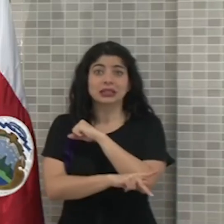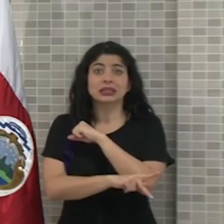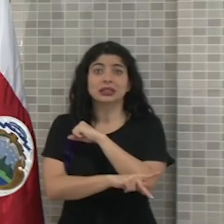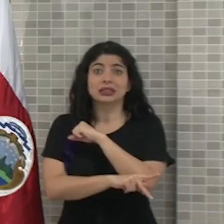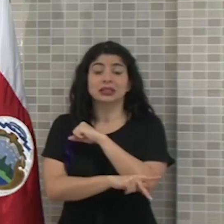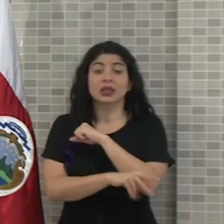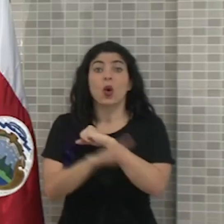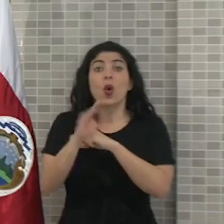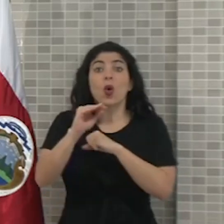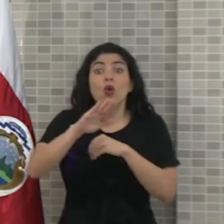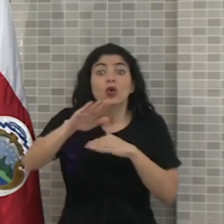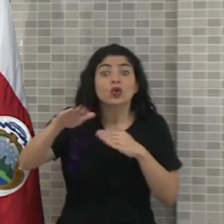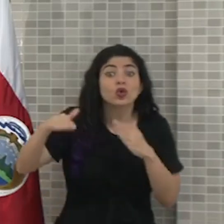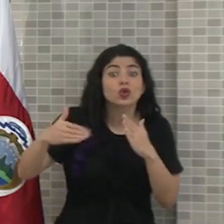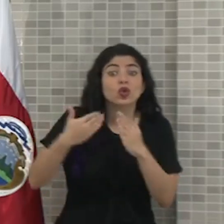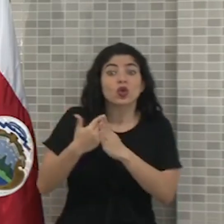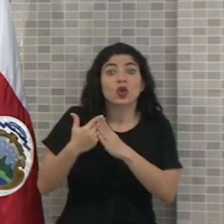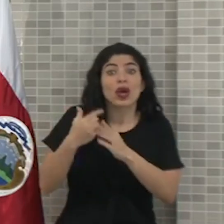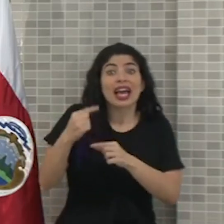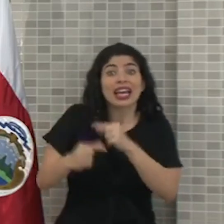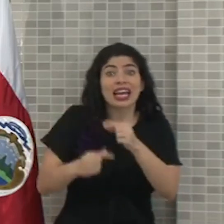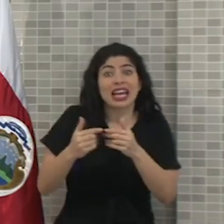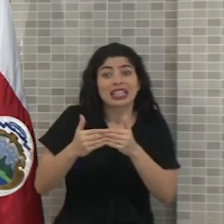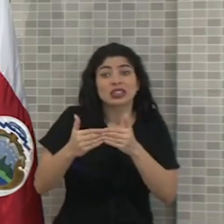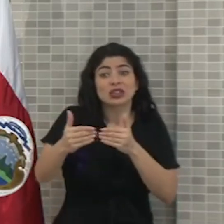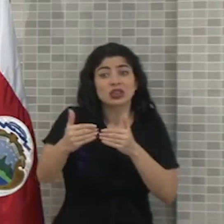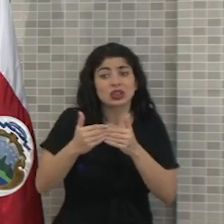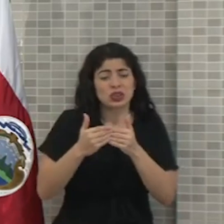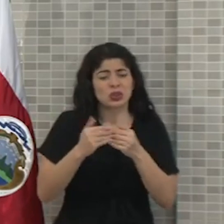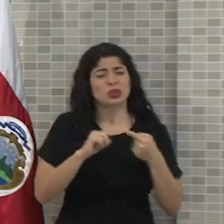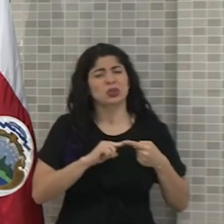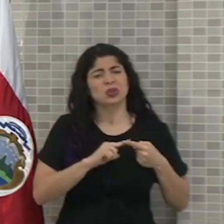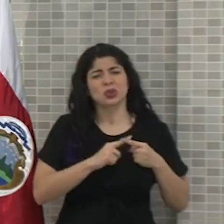o a una generación incluso a mucho dolor.